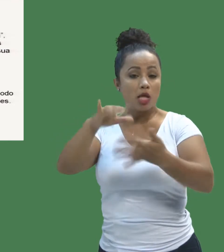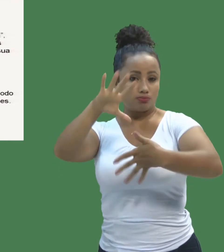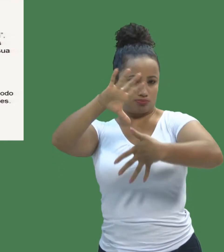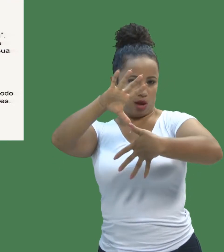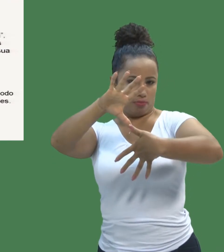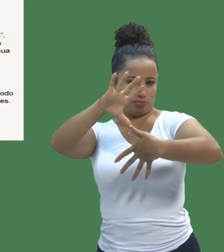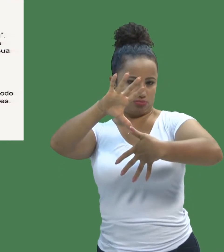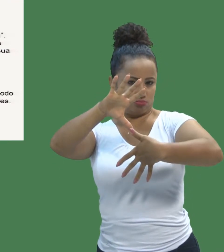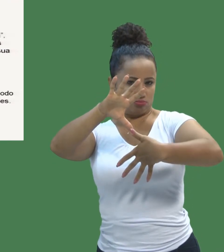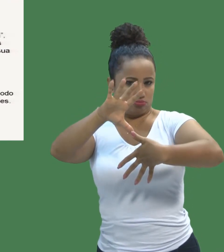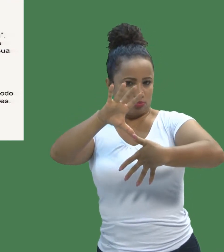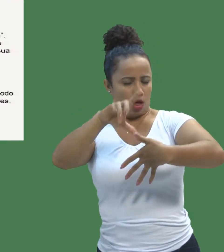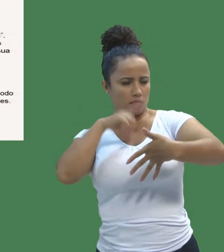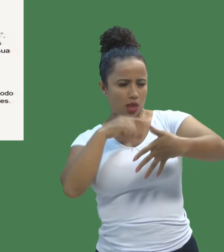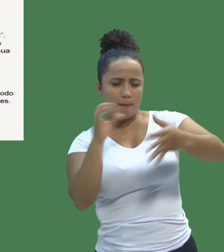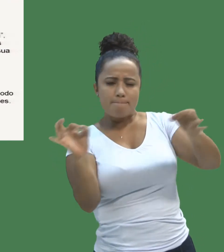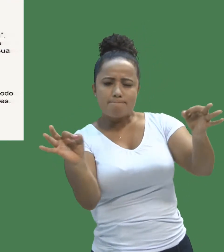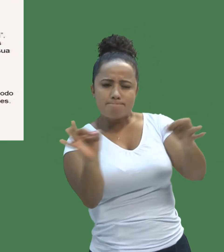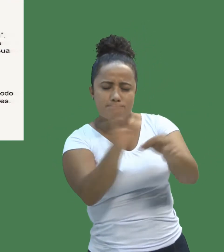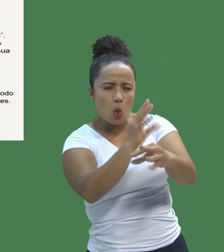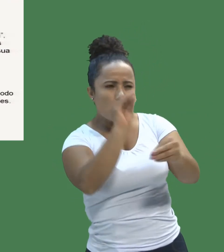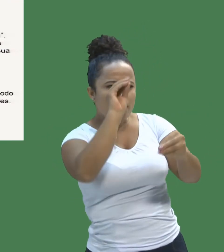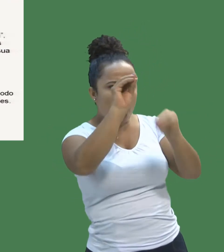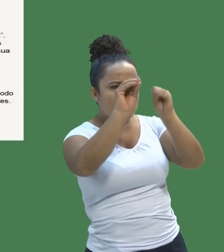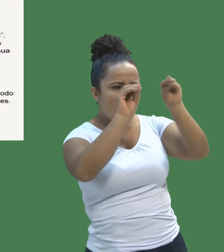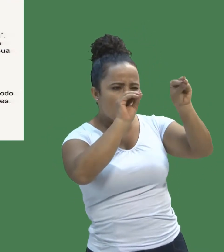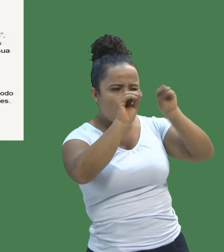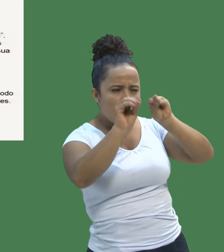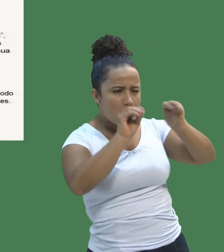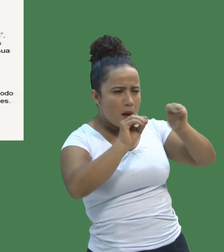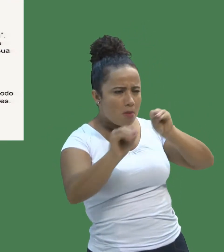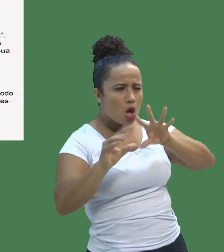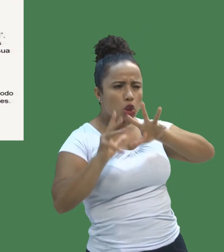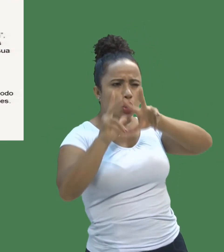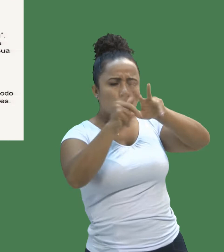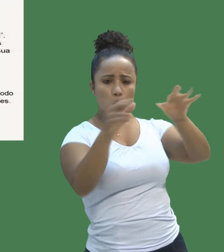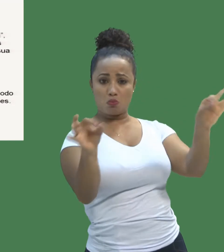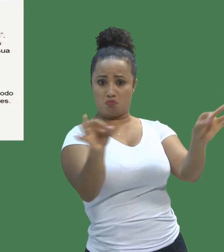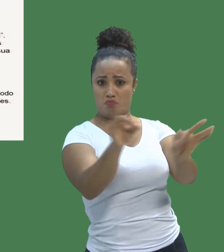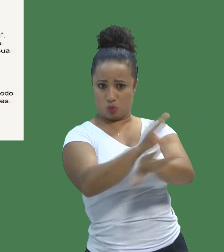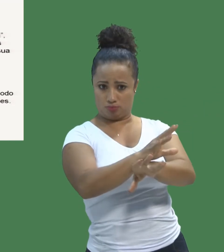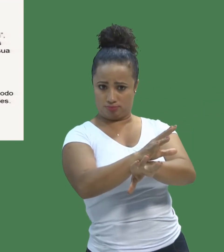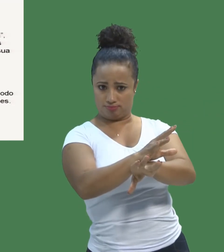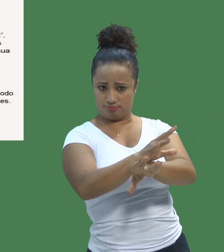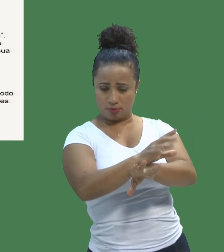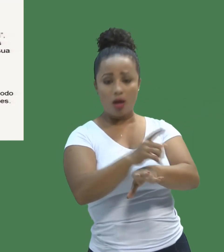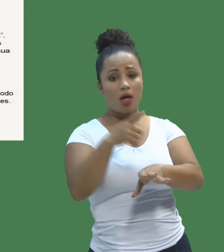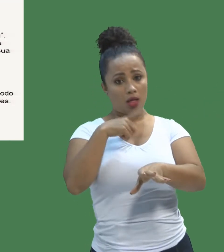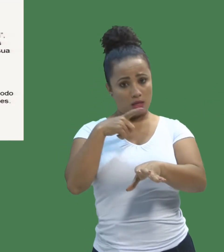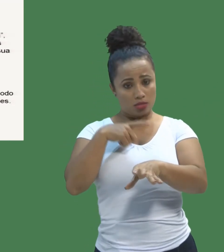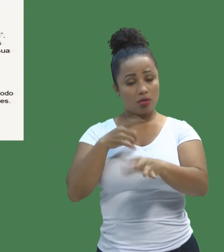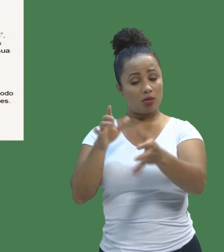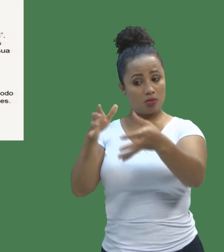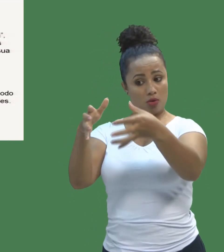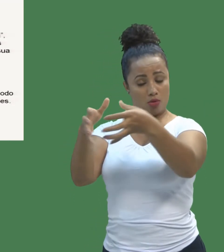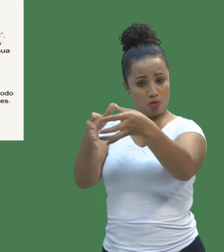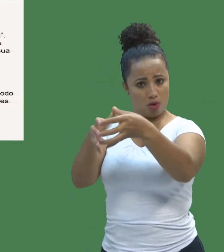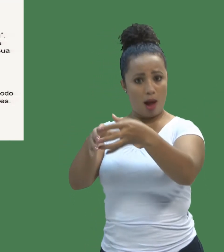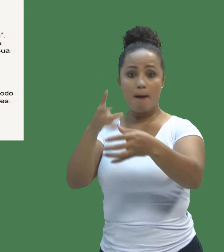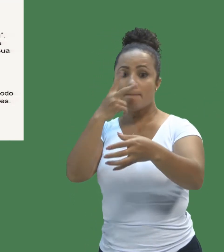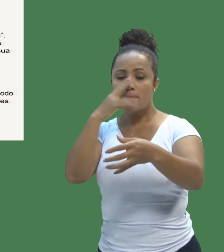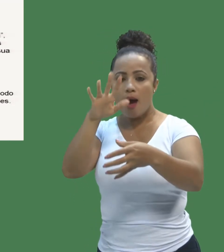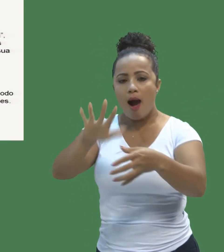um mapa, onde tudo já está explicitado e determinado. Existem